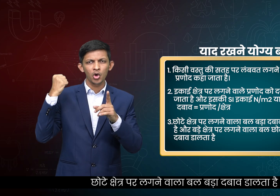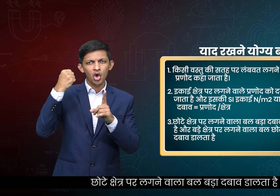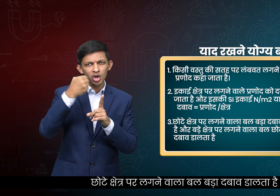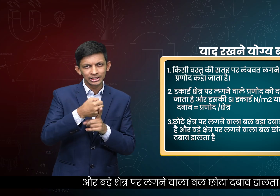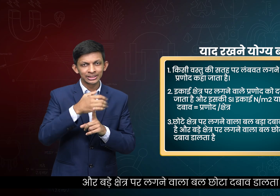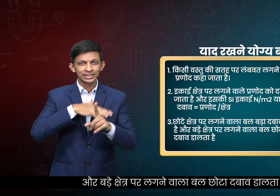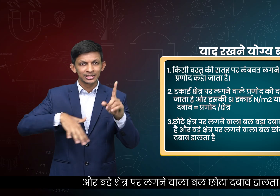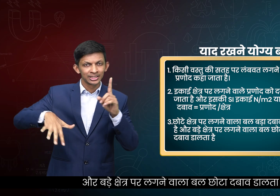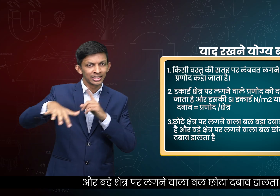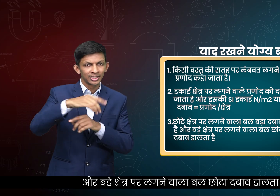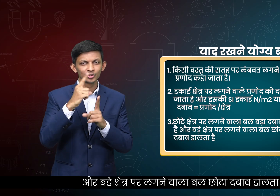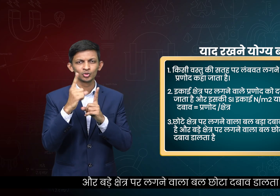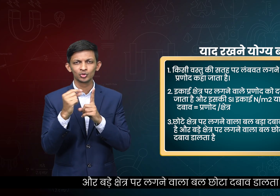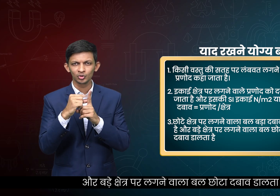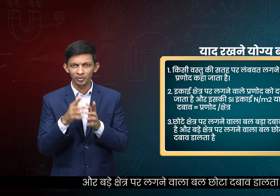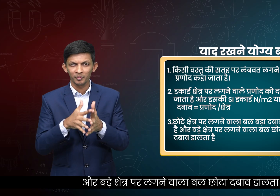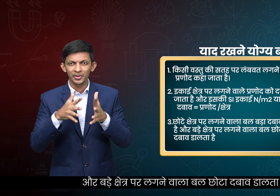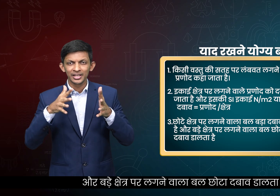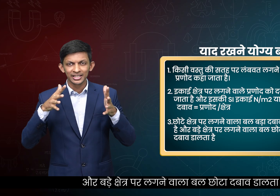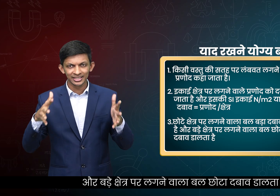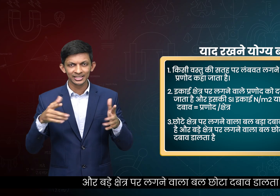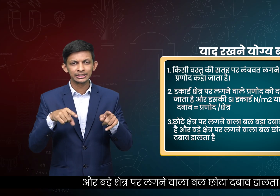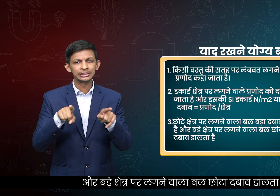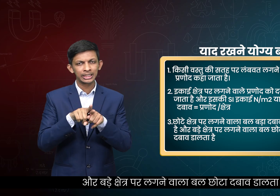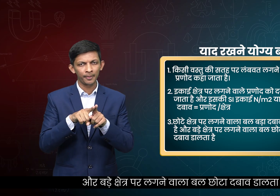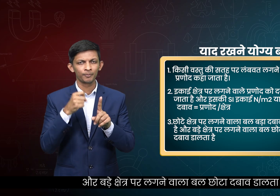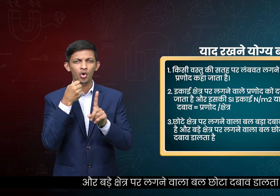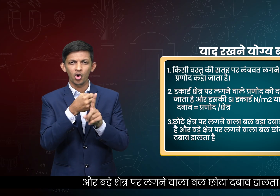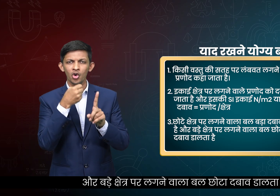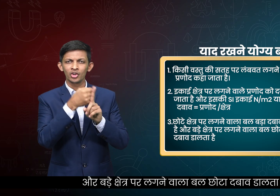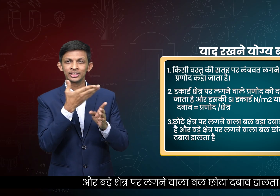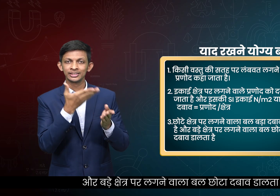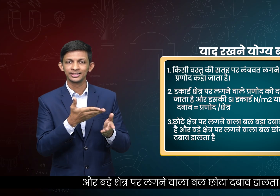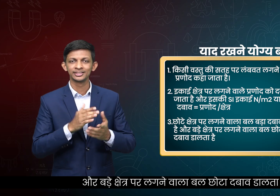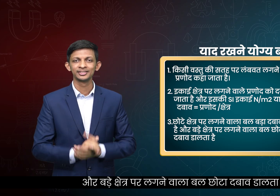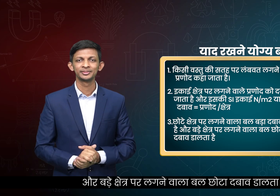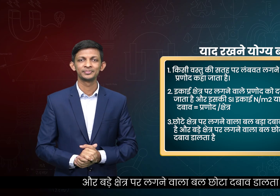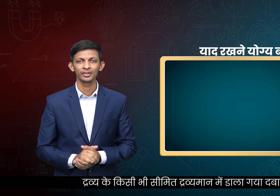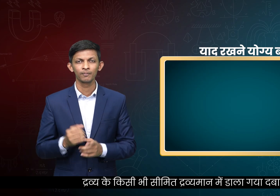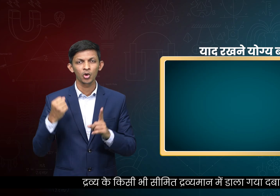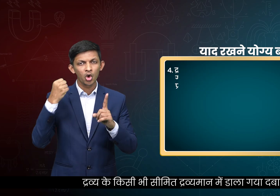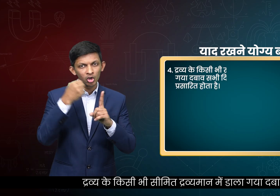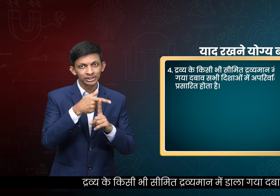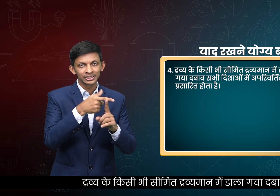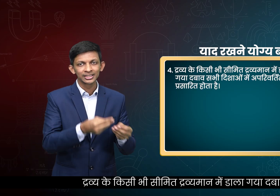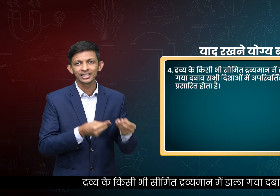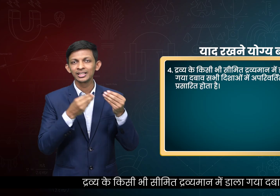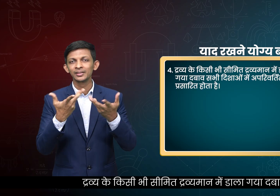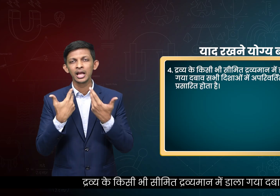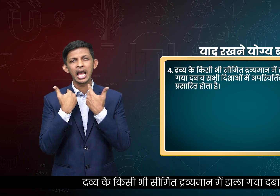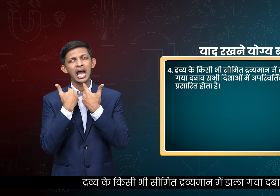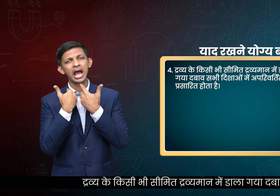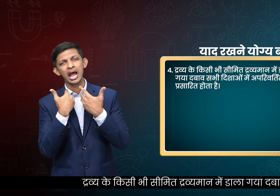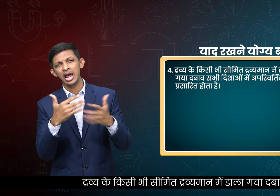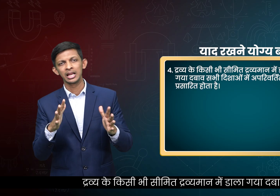डालता है और बड़े क्षेत्र पर लगने वाला बल छोटा दबाव डालता है। 4, द्रव्य के किसी